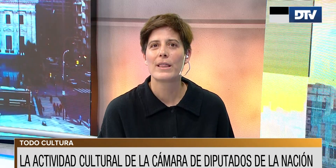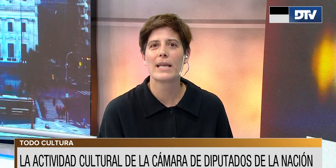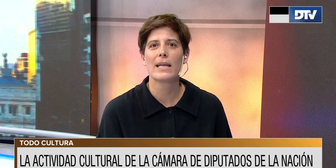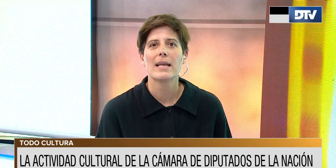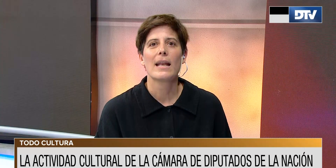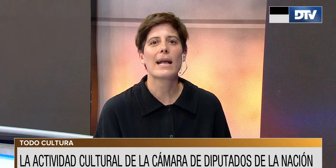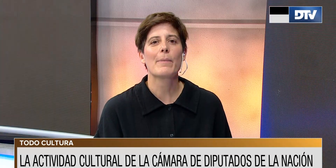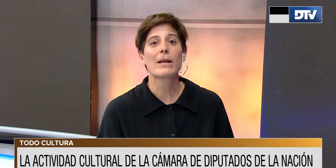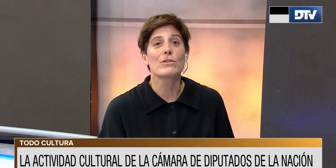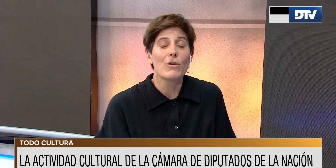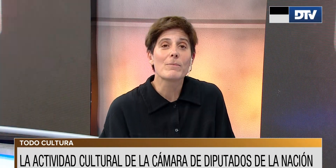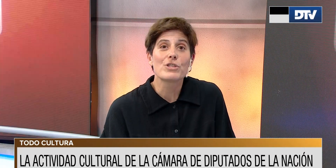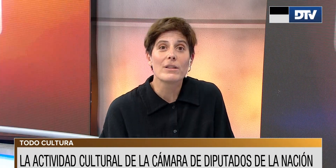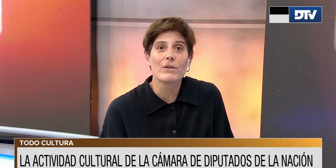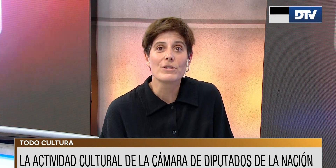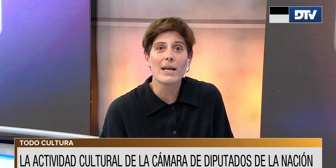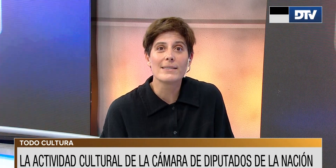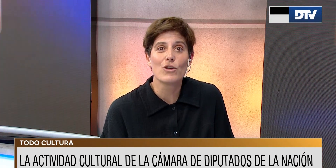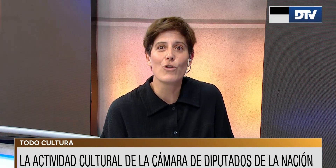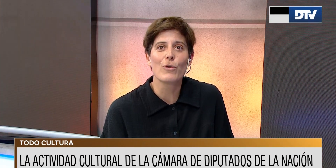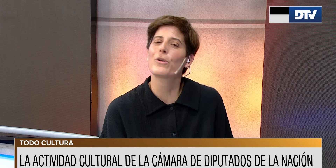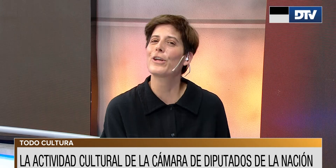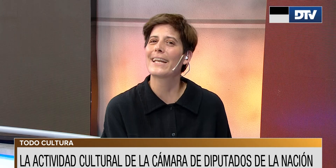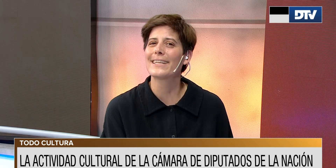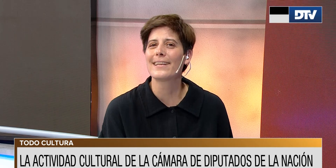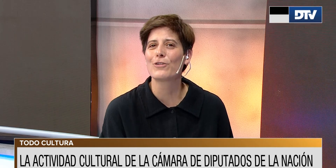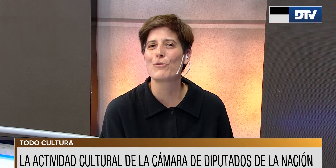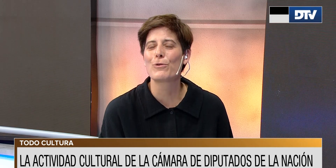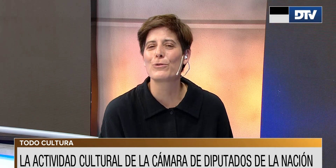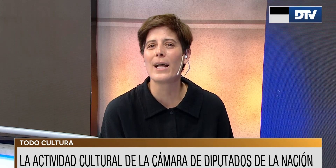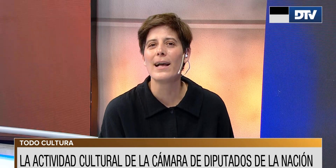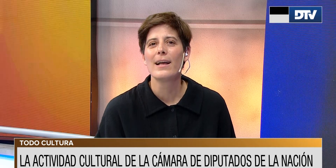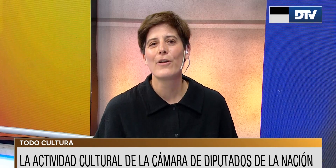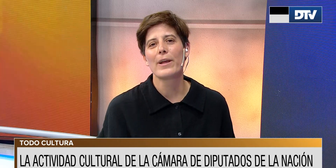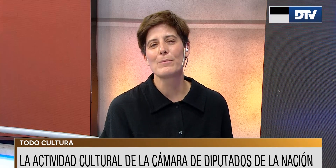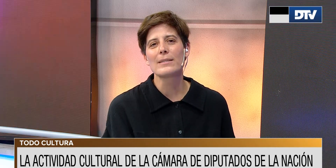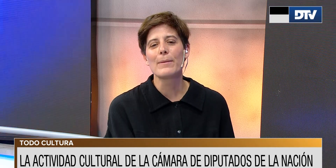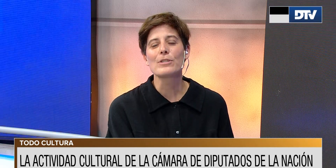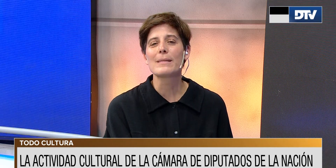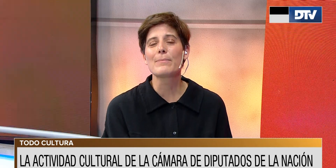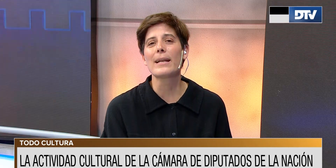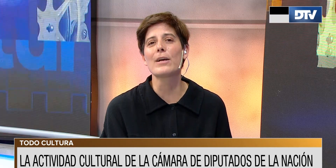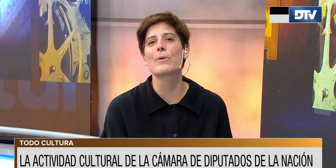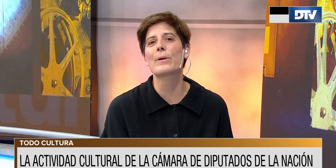anexo de la Cámara. Nosotros nos vamos yendo. Ya ha sido todo por hoy en este Todo Cultura. Los dejamos hasta